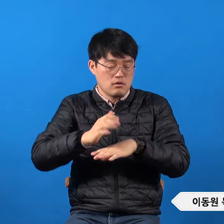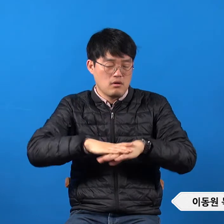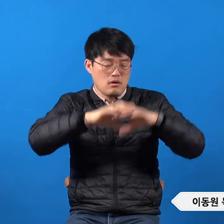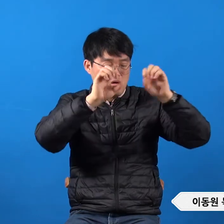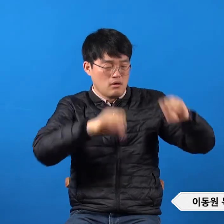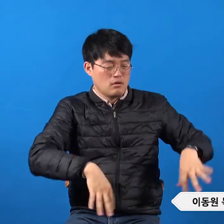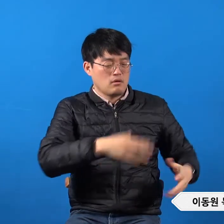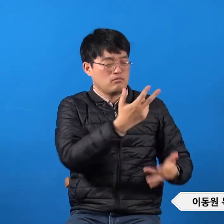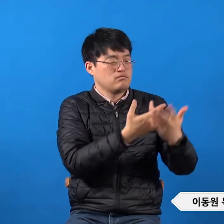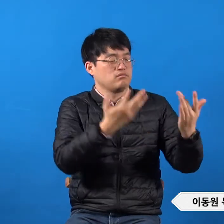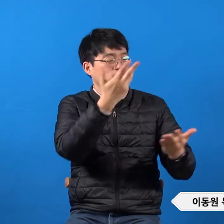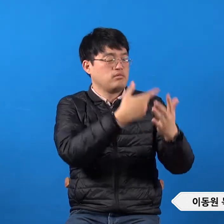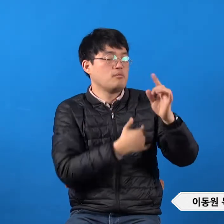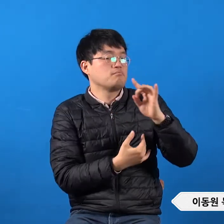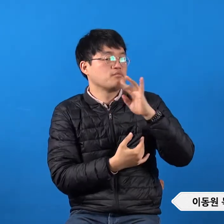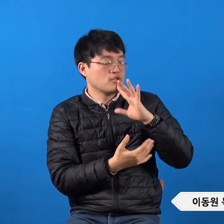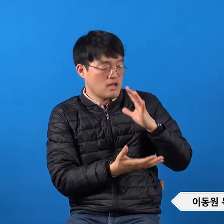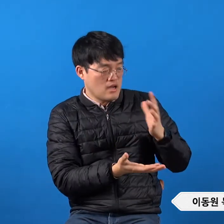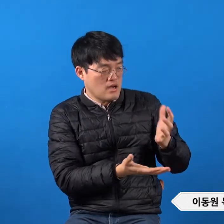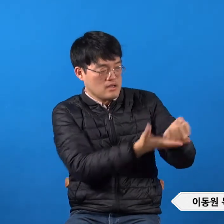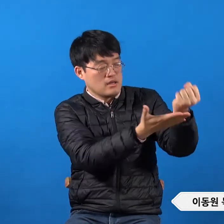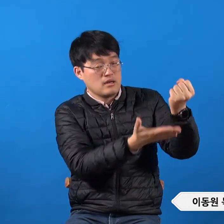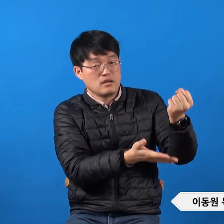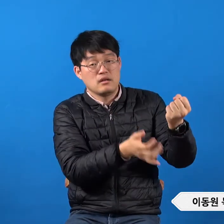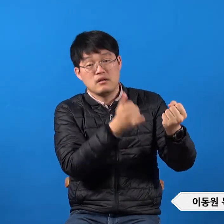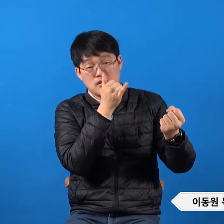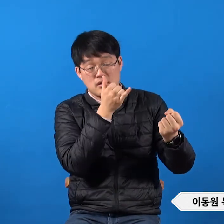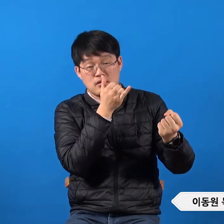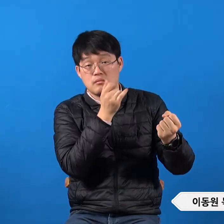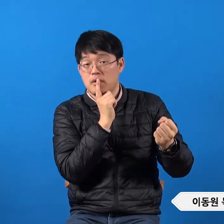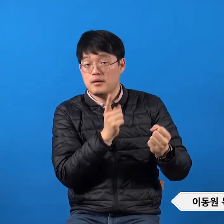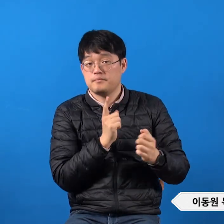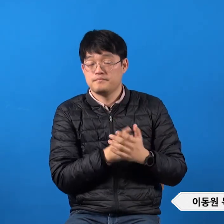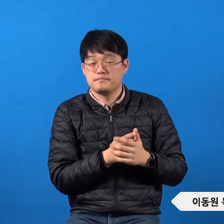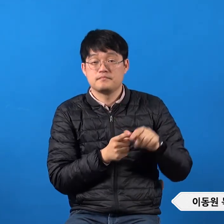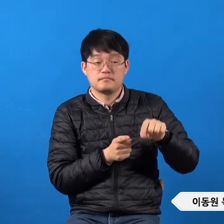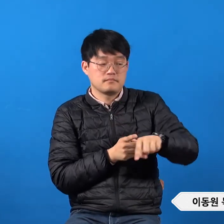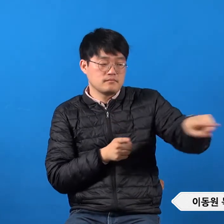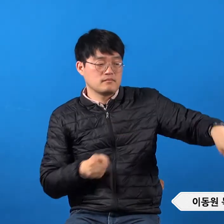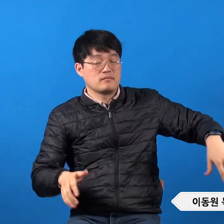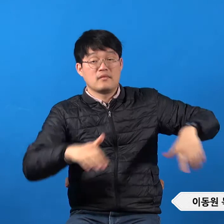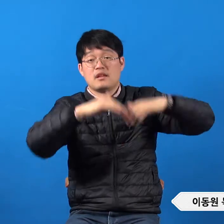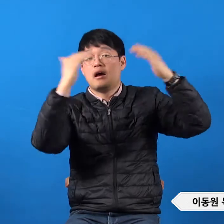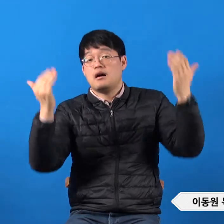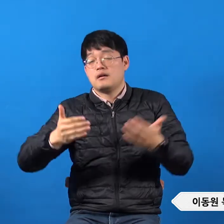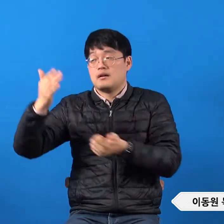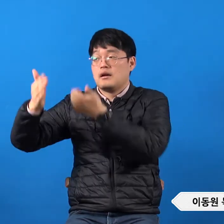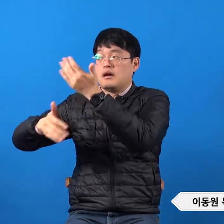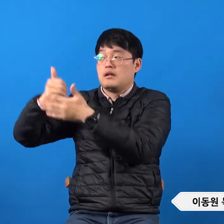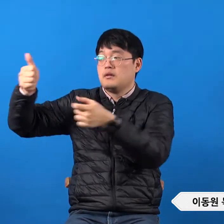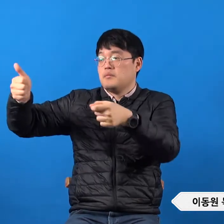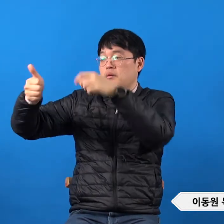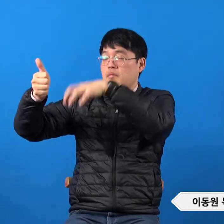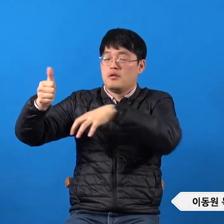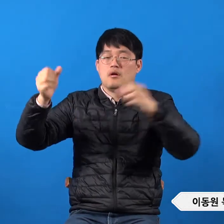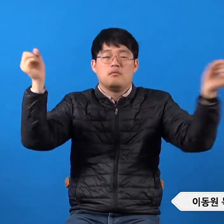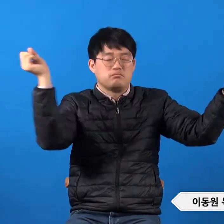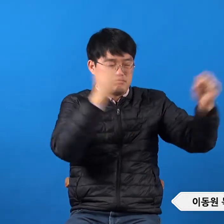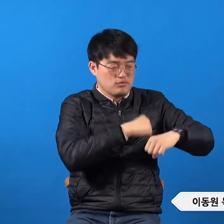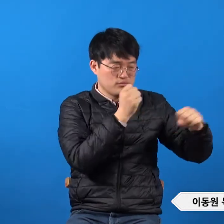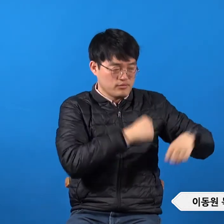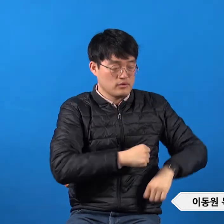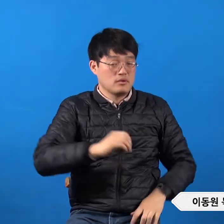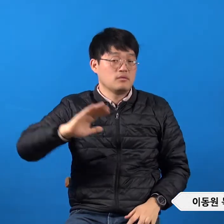이 헛되고 불탈 것을 붙들고 있다는 것입니다. 근데 그것은 다 하나님 앞에 무너질 것이란